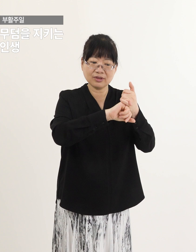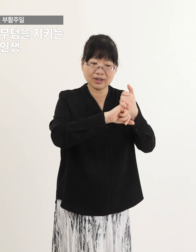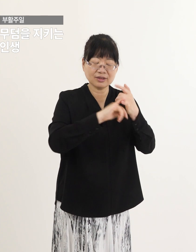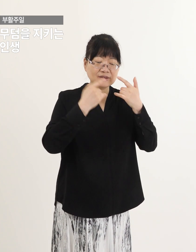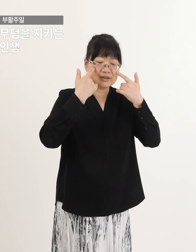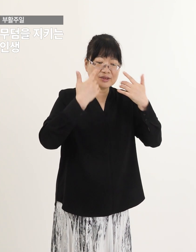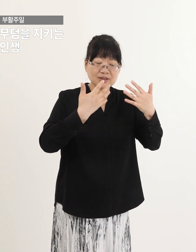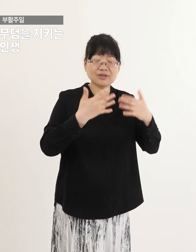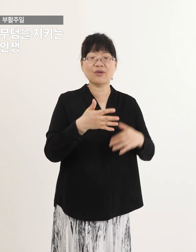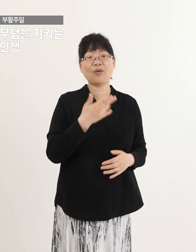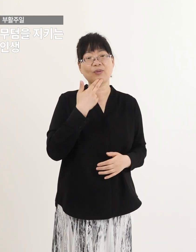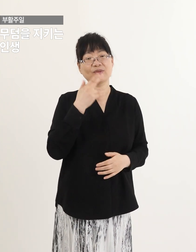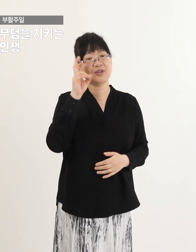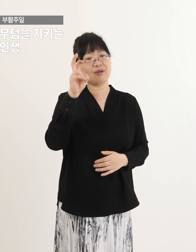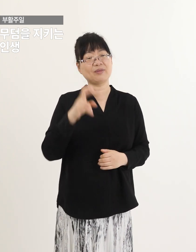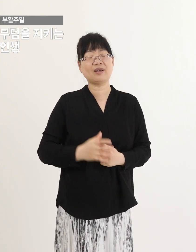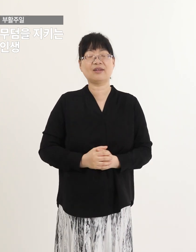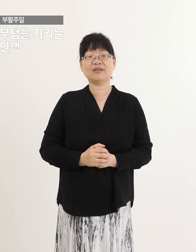있어요?